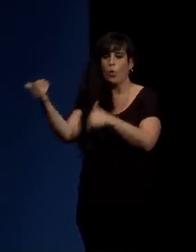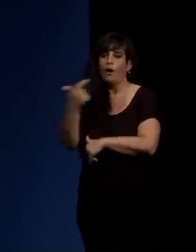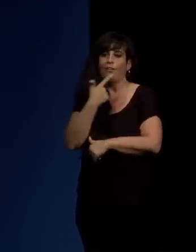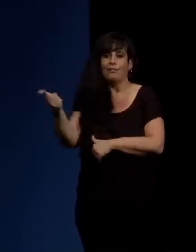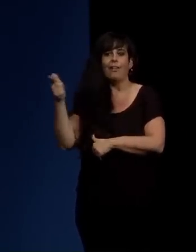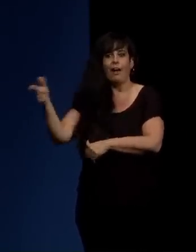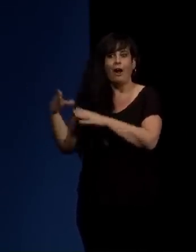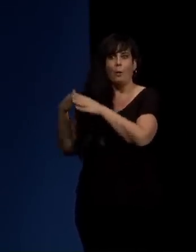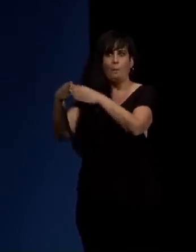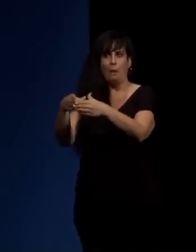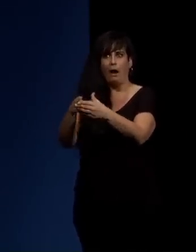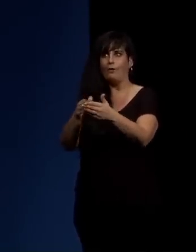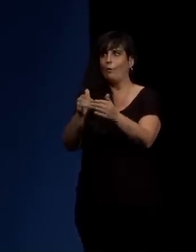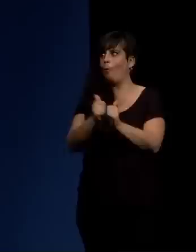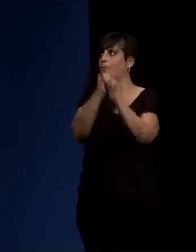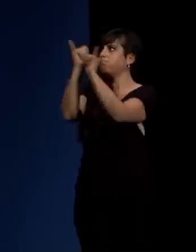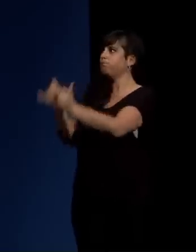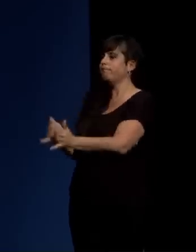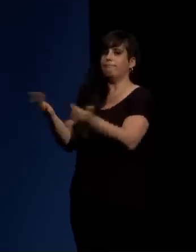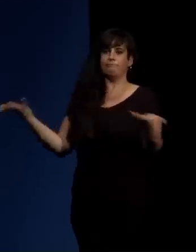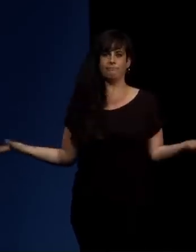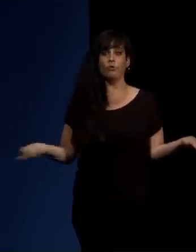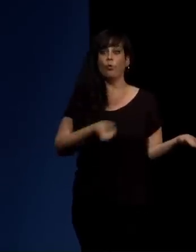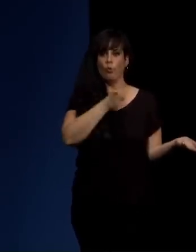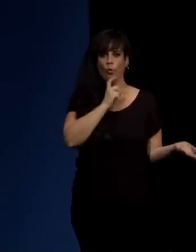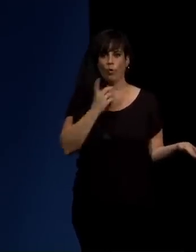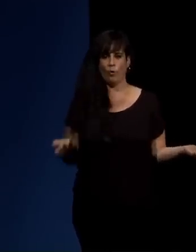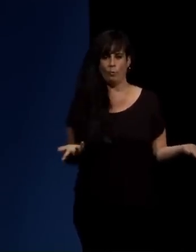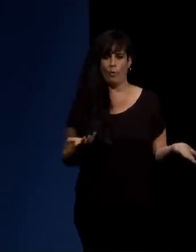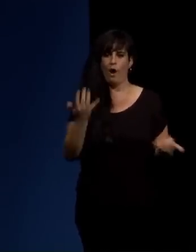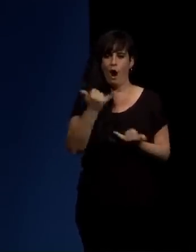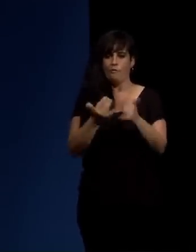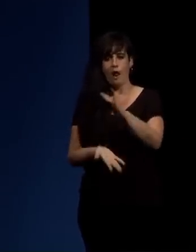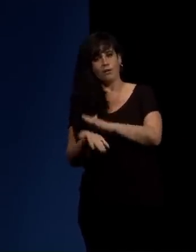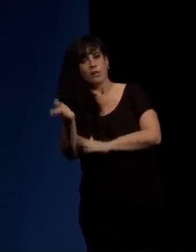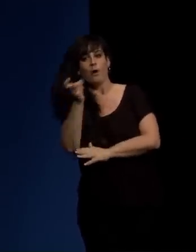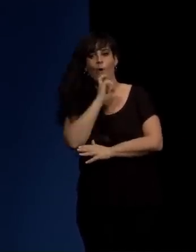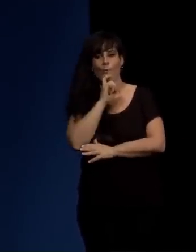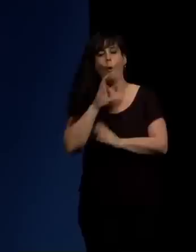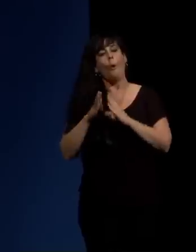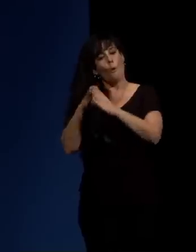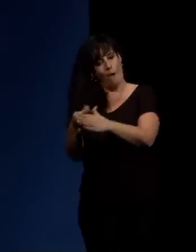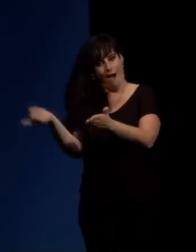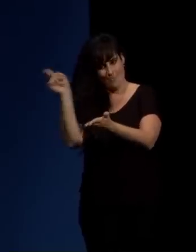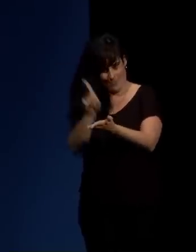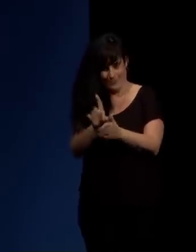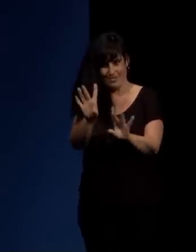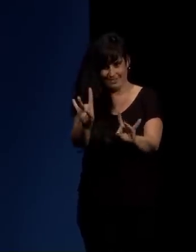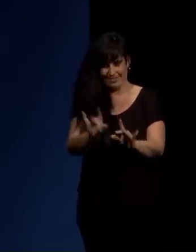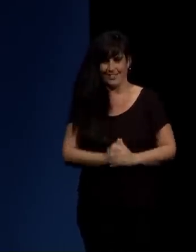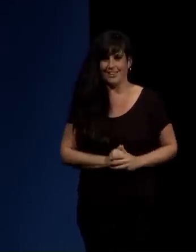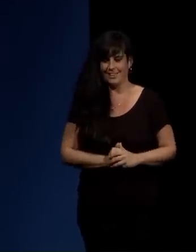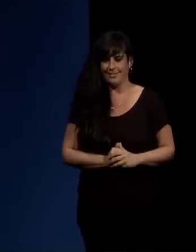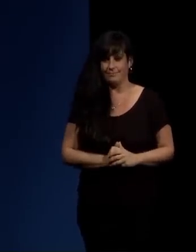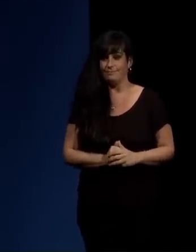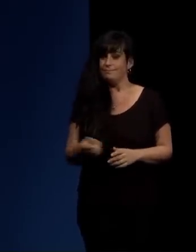narco chegou. E non vai a sair en canoa, eso non, vai a sair en barco. Tamén, non